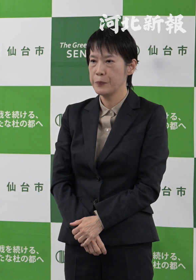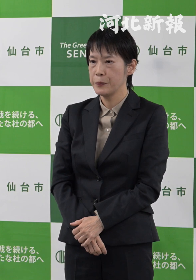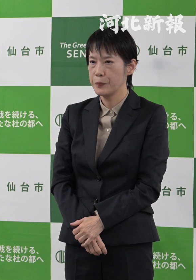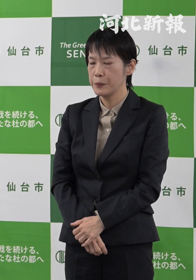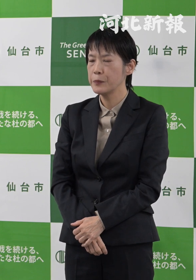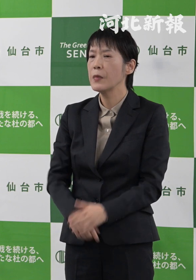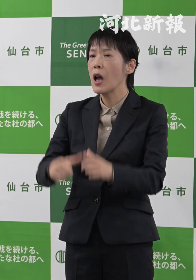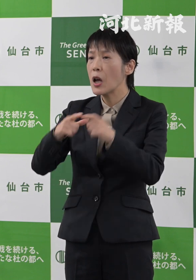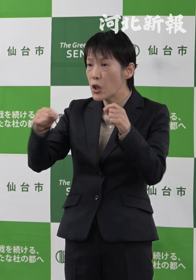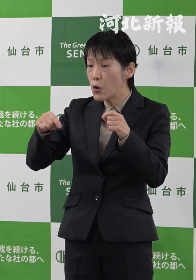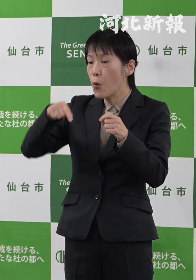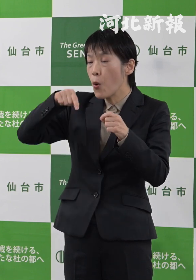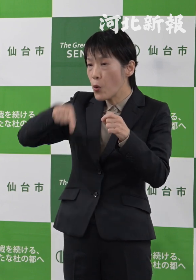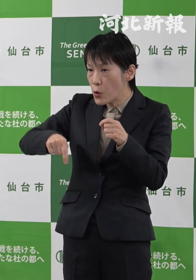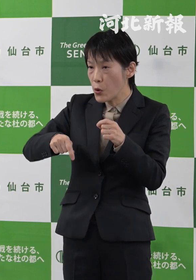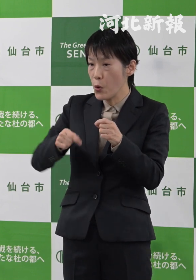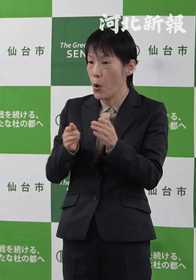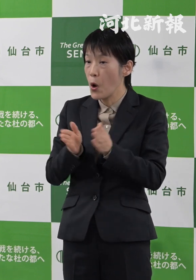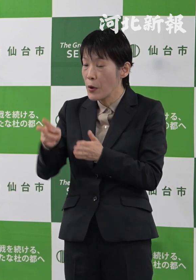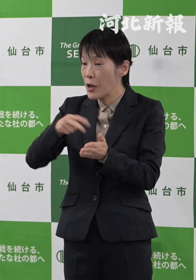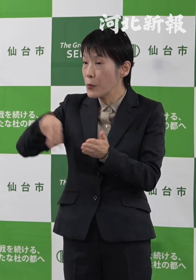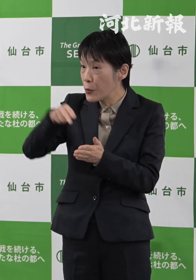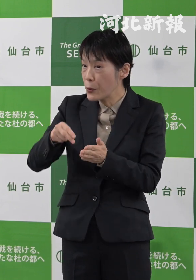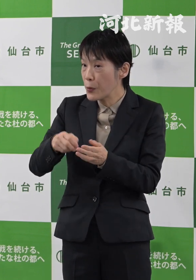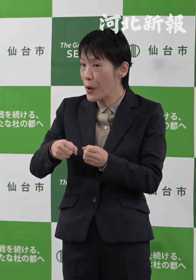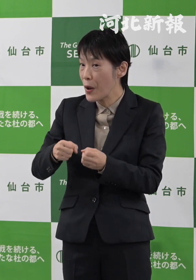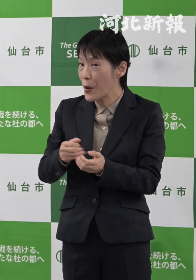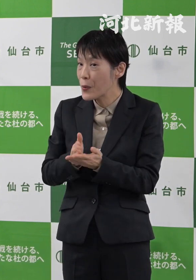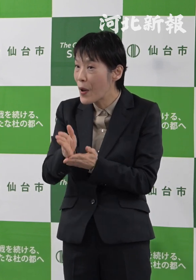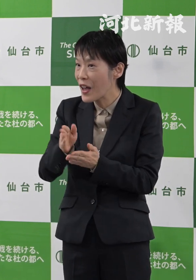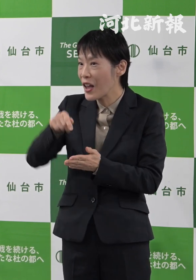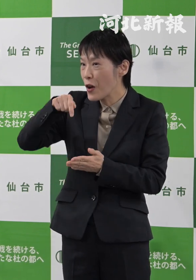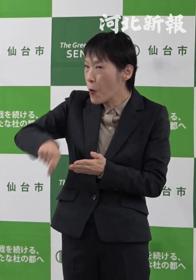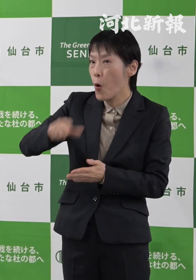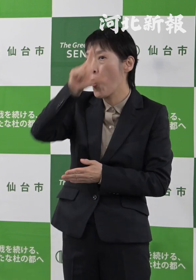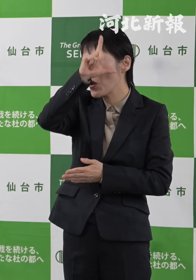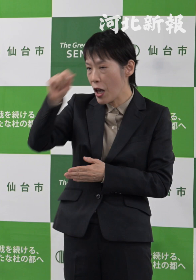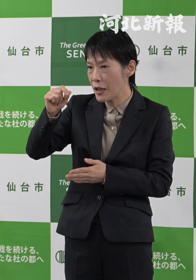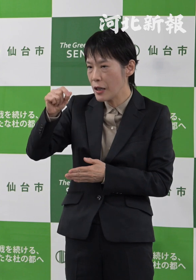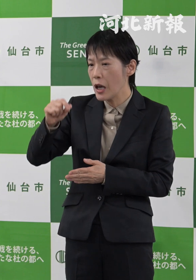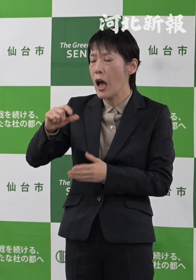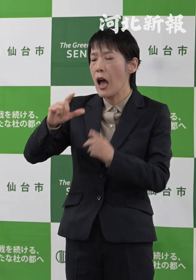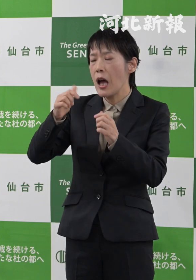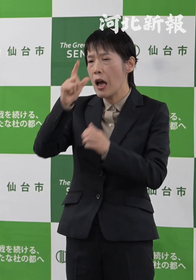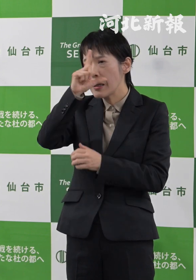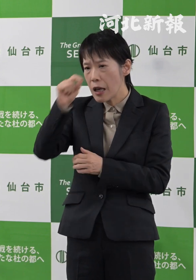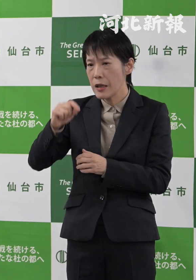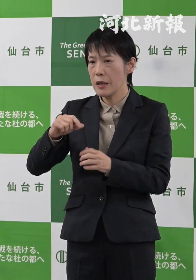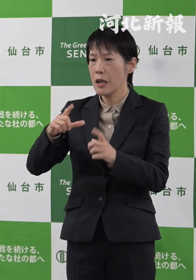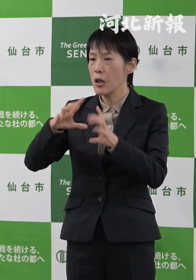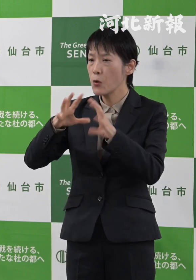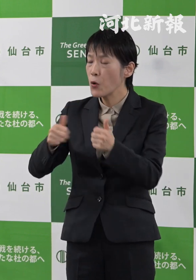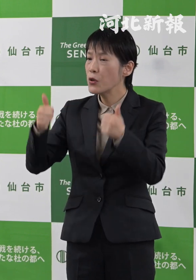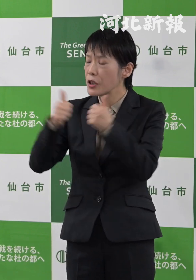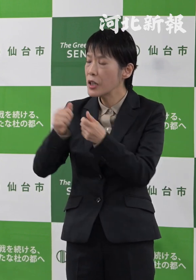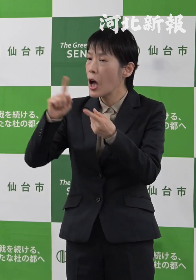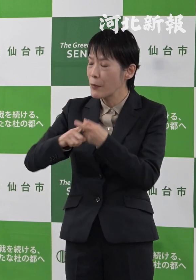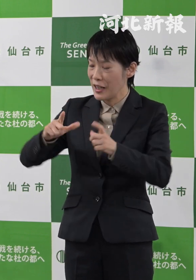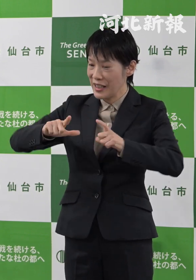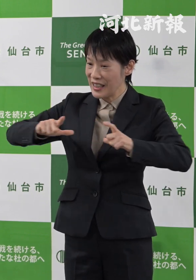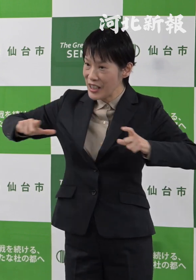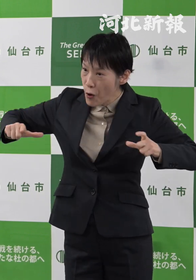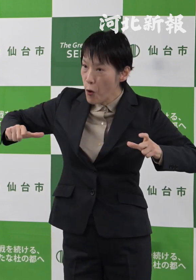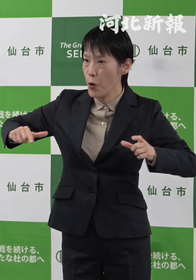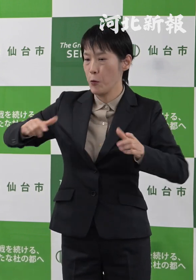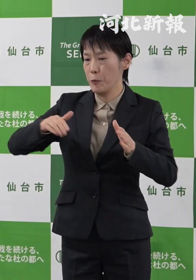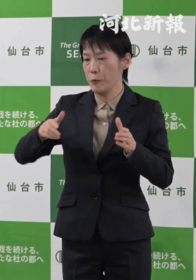日本フィギュアスケート発祥の地仙台に国際規格に適合する通電型のアイスリンクが整備